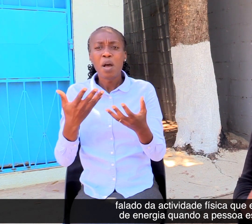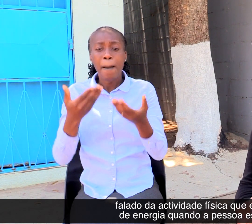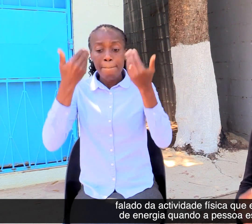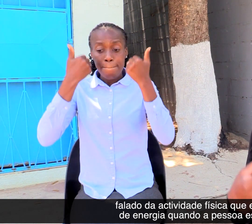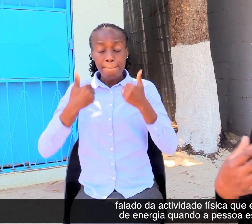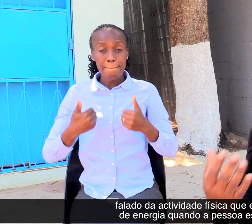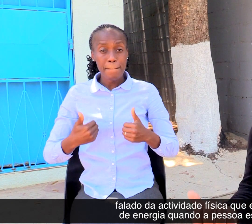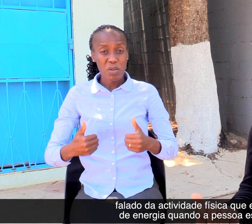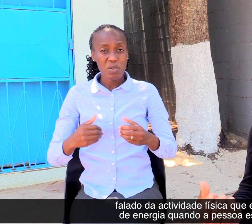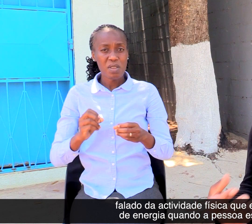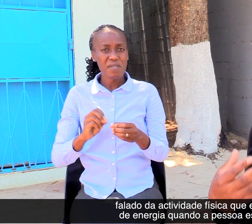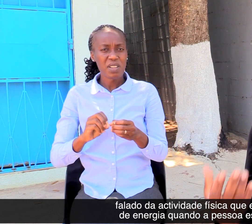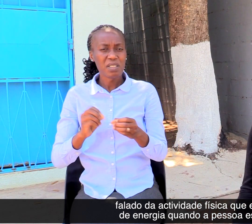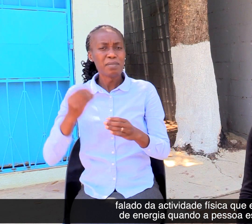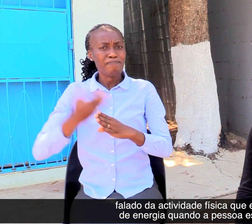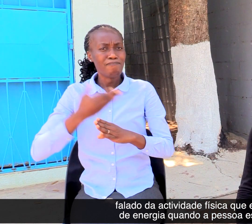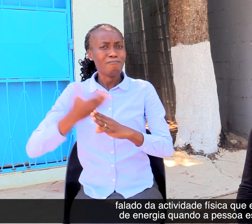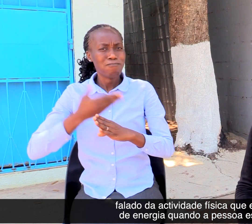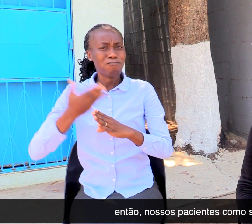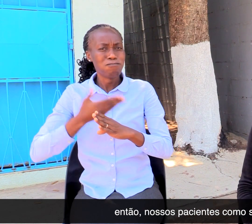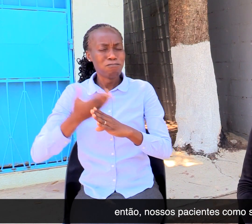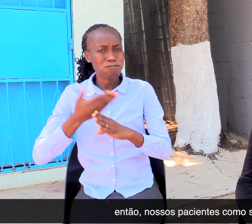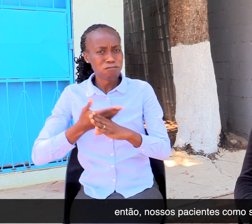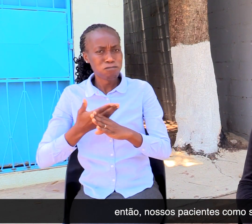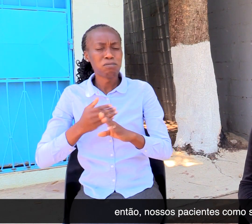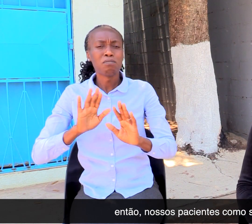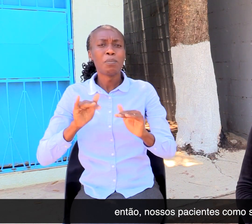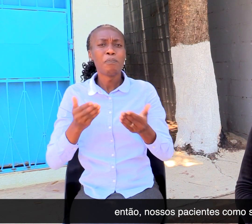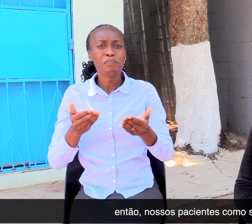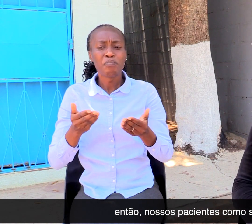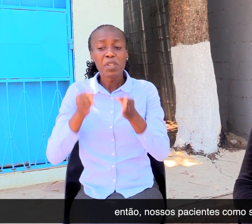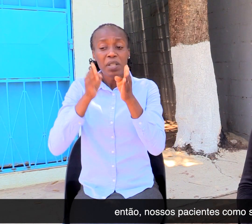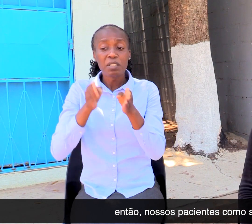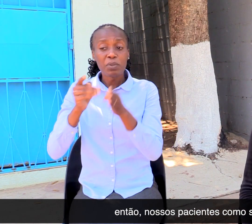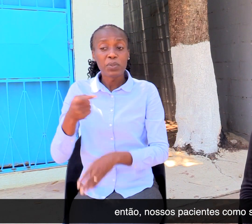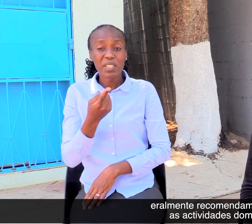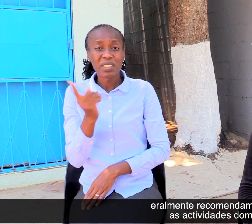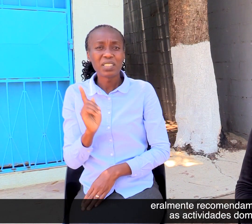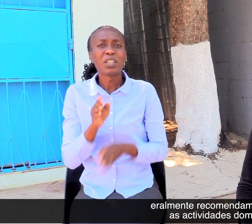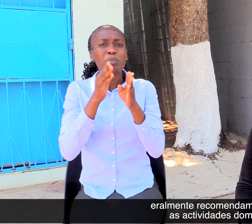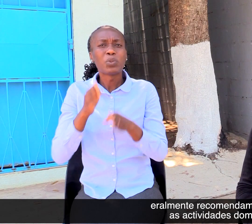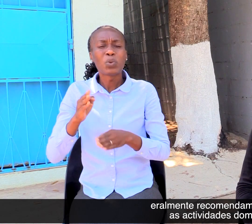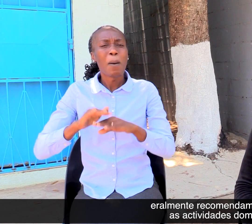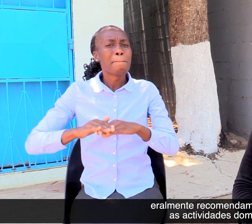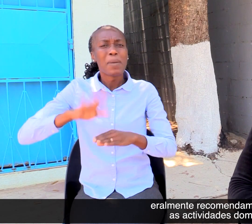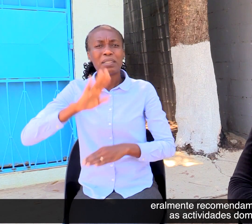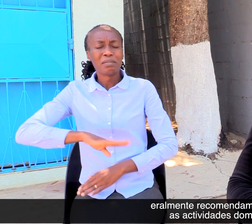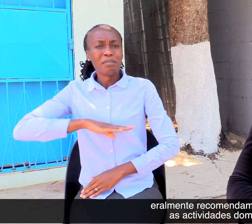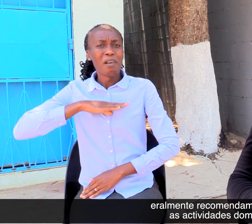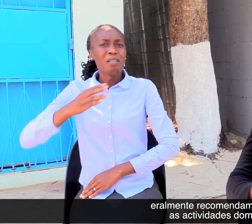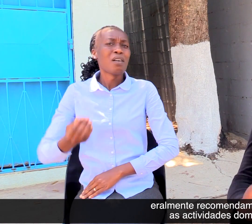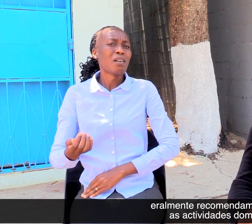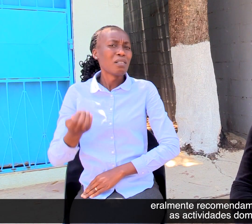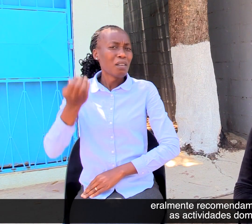em relação a quando a pessoa está em repouso. Então, nossos pacientes, como são pessoas idosas, geralmente recomendamos mais